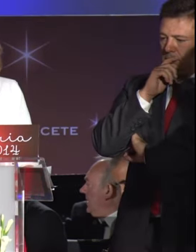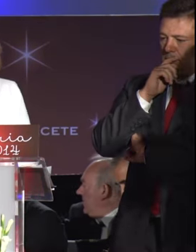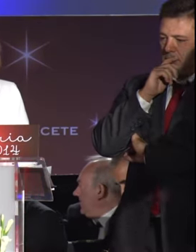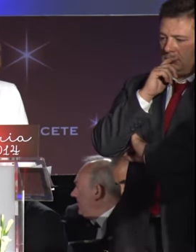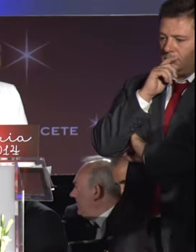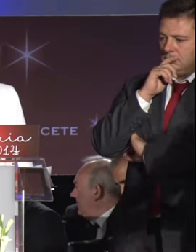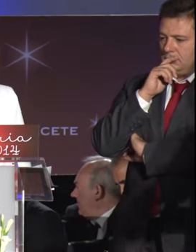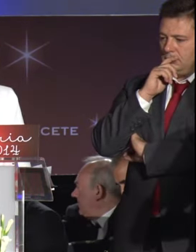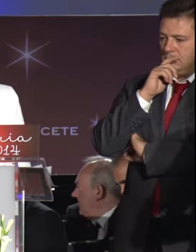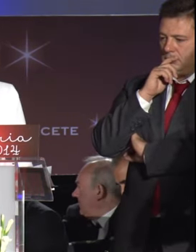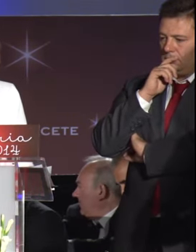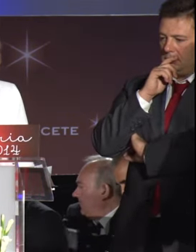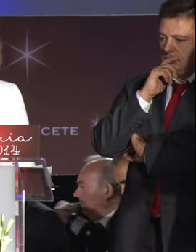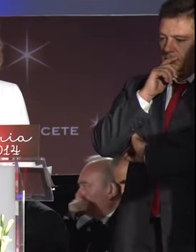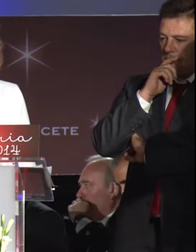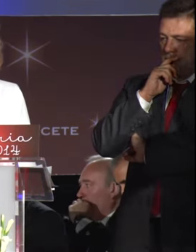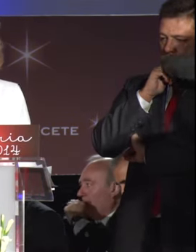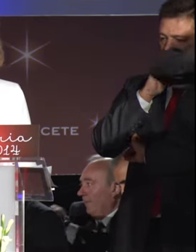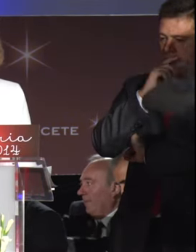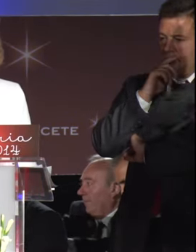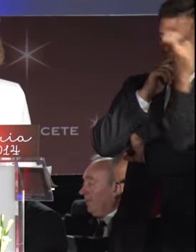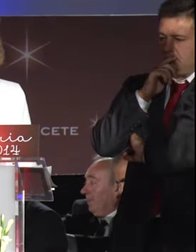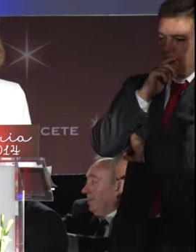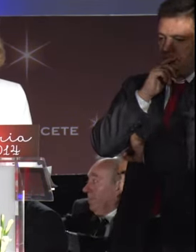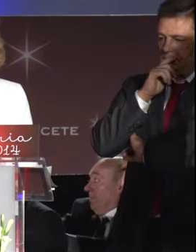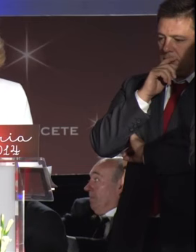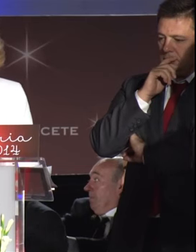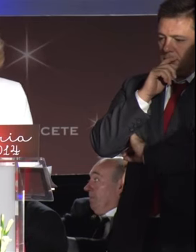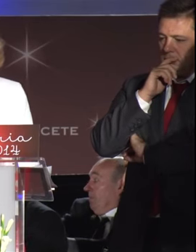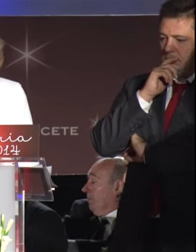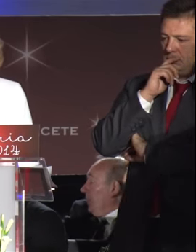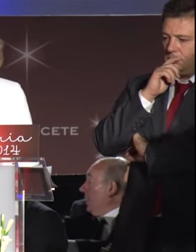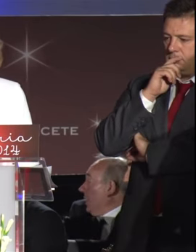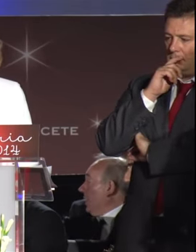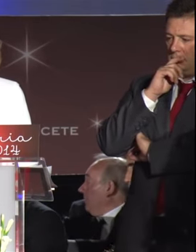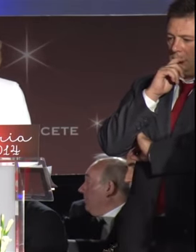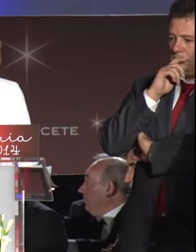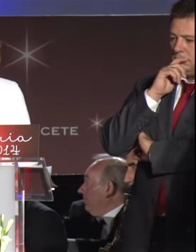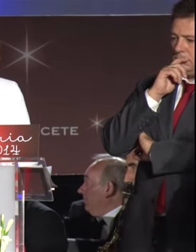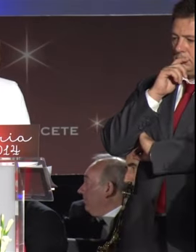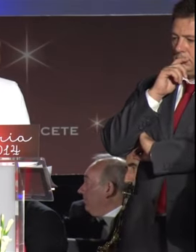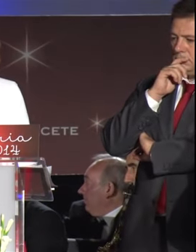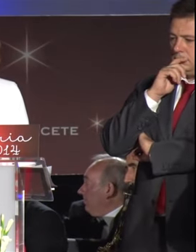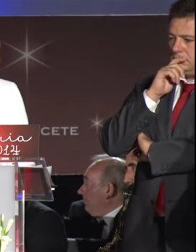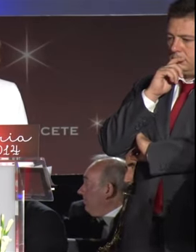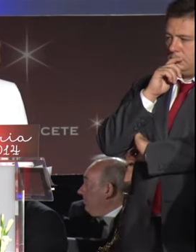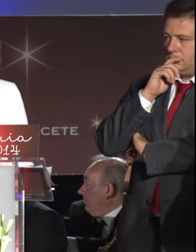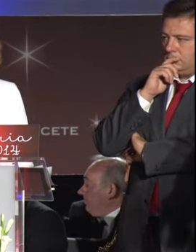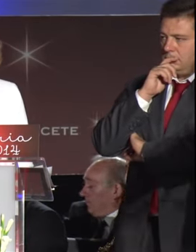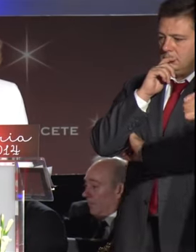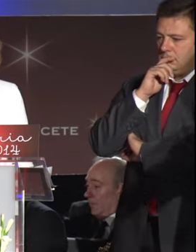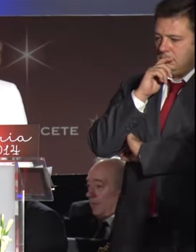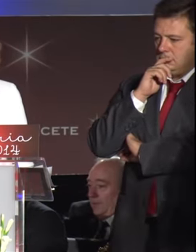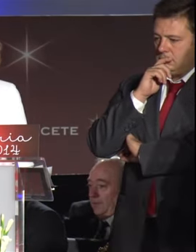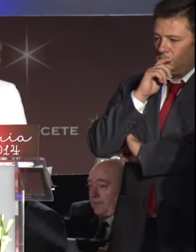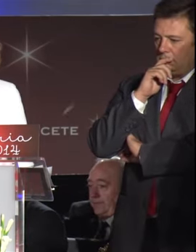o invitarles a que vengan a conocernos. Se sorprenderán. Amigos, Albacete merece la pena.